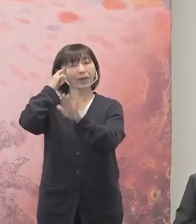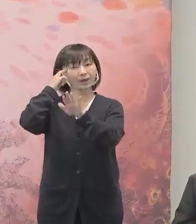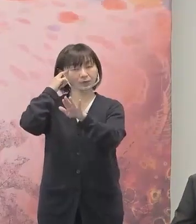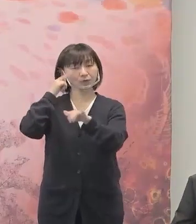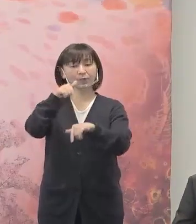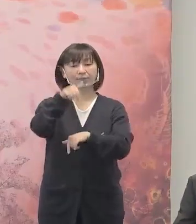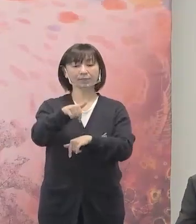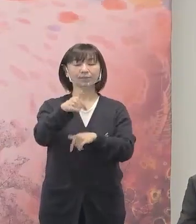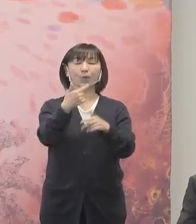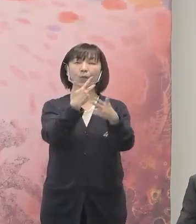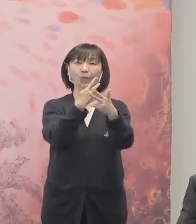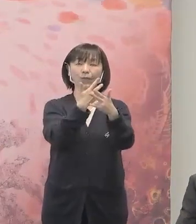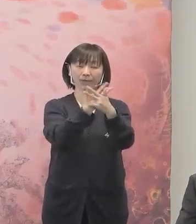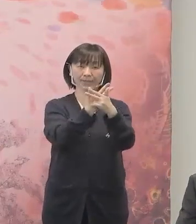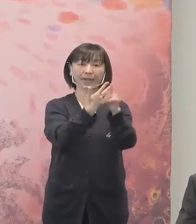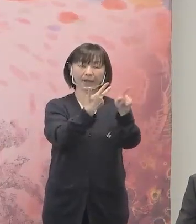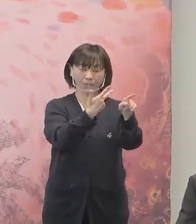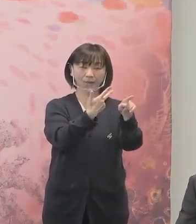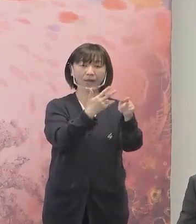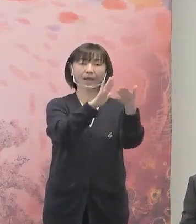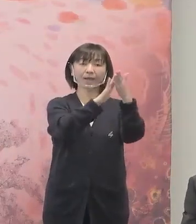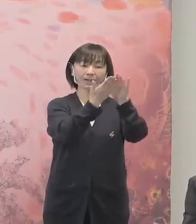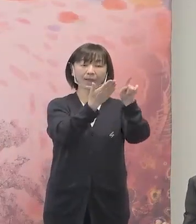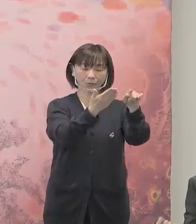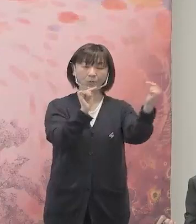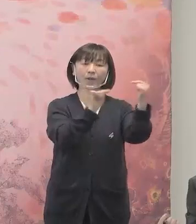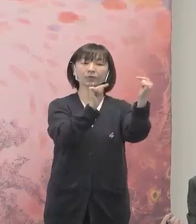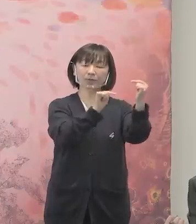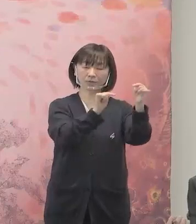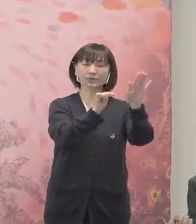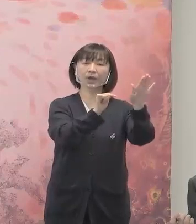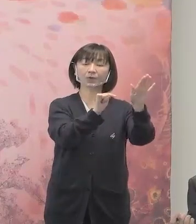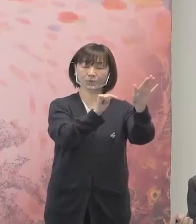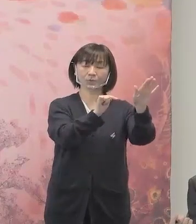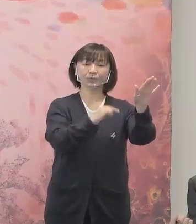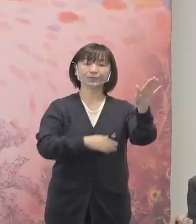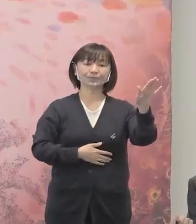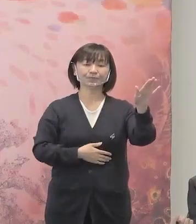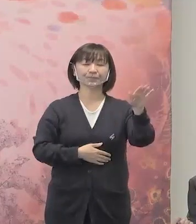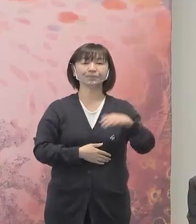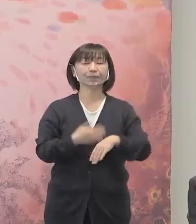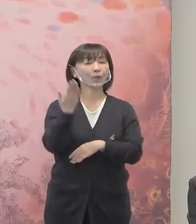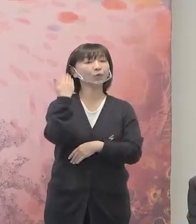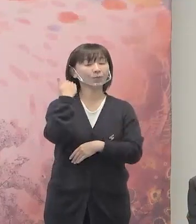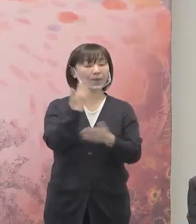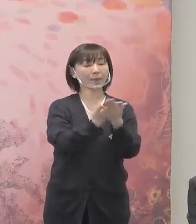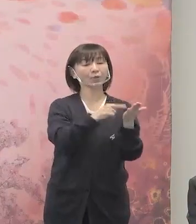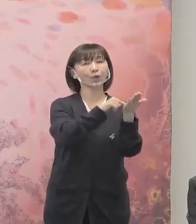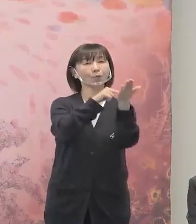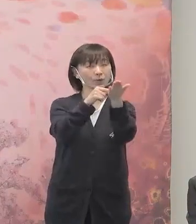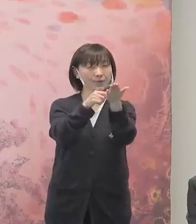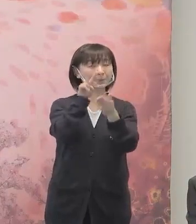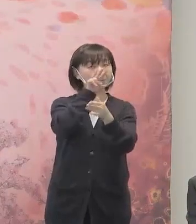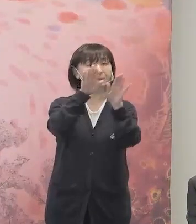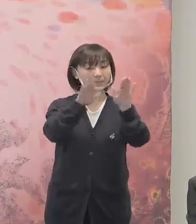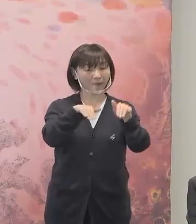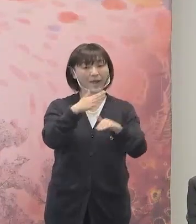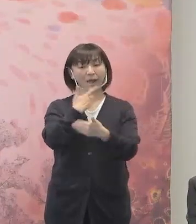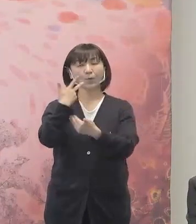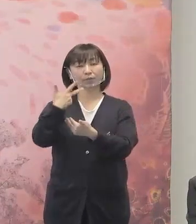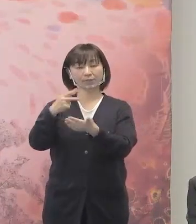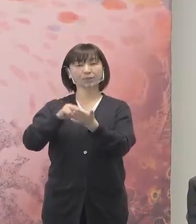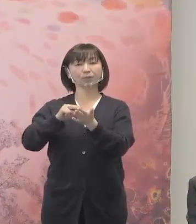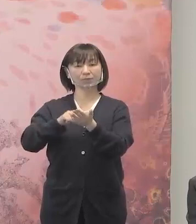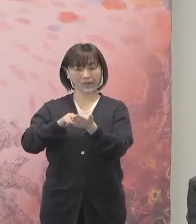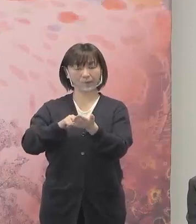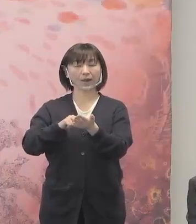下北の方はまだ県教育とアクセスという形で、アプローチをこの間共謀されたのを拝見しましたが、青森市としては